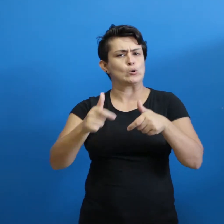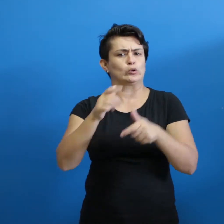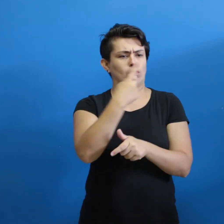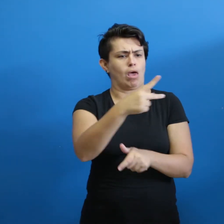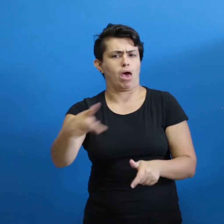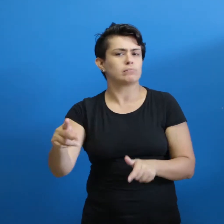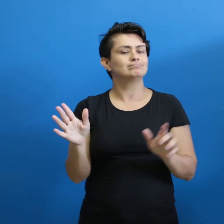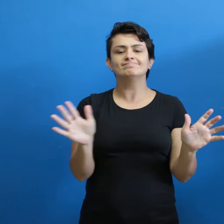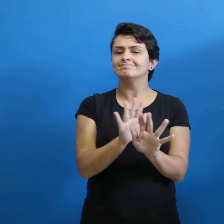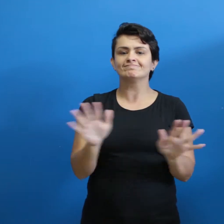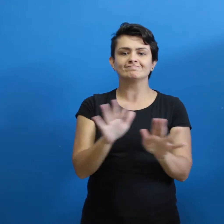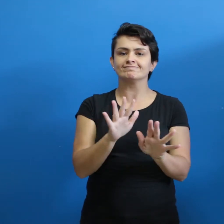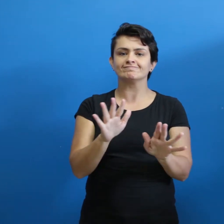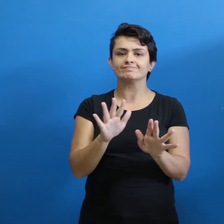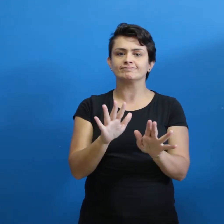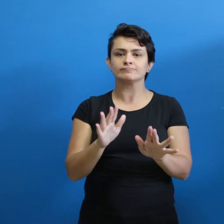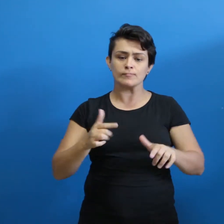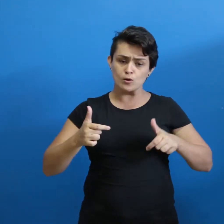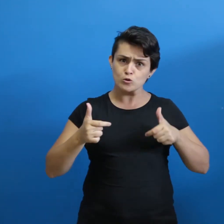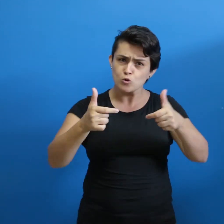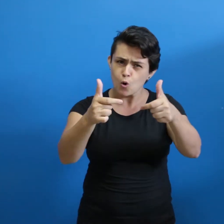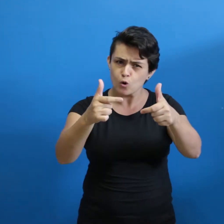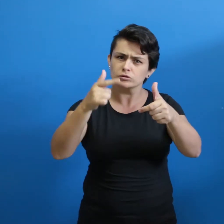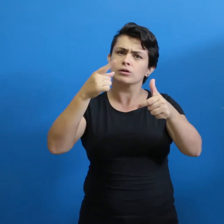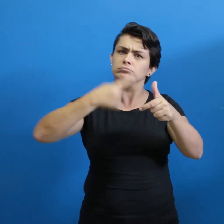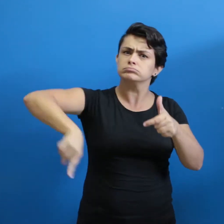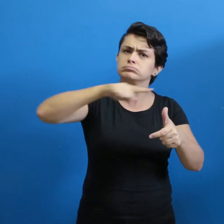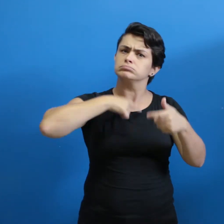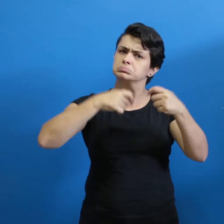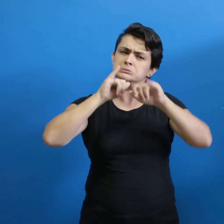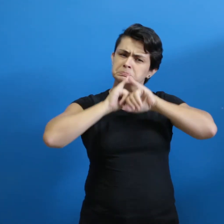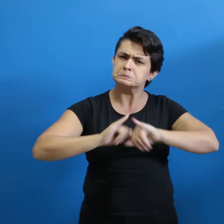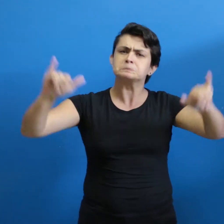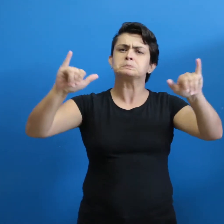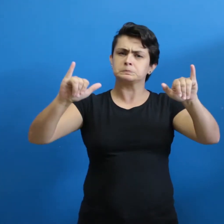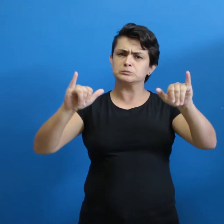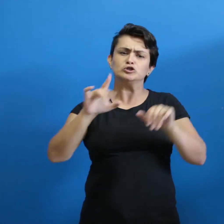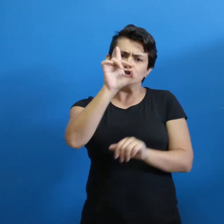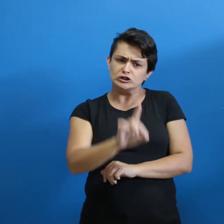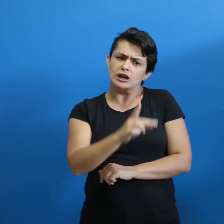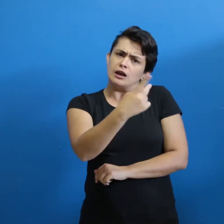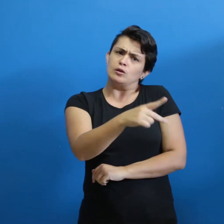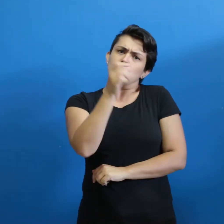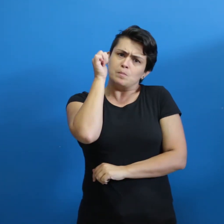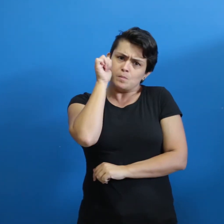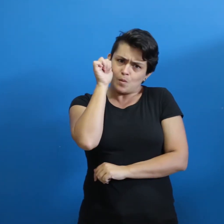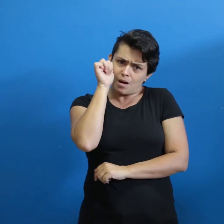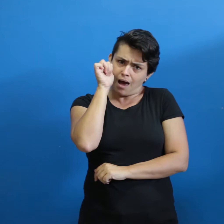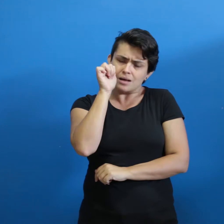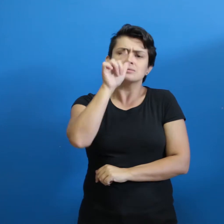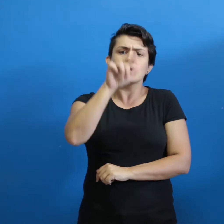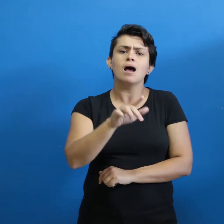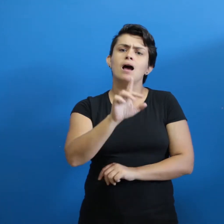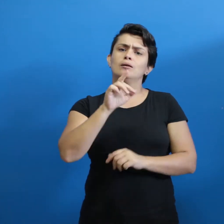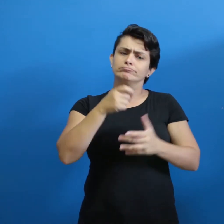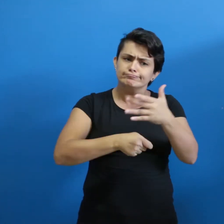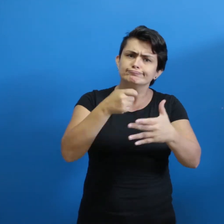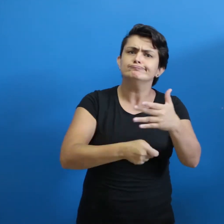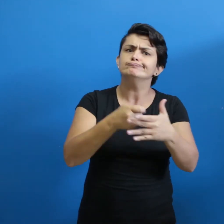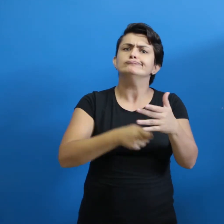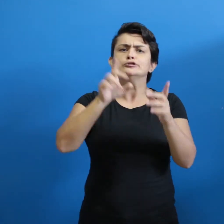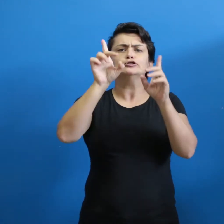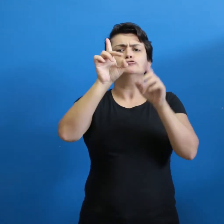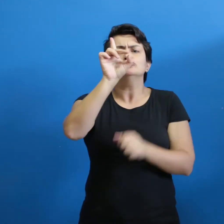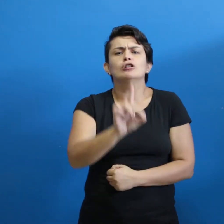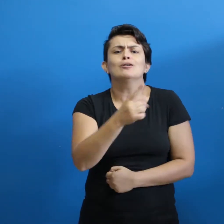ficar marcado para hoje é que a luta pelos direitos das mulheres é uma luta pelos direitos humanos. Então, ao final de tudo,